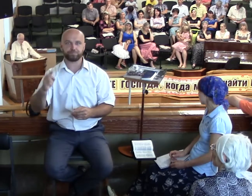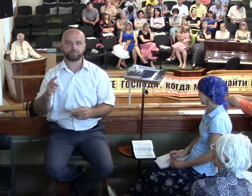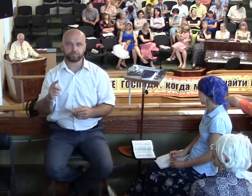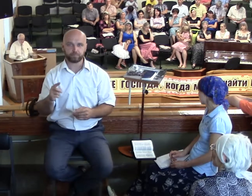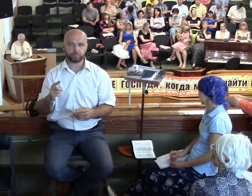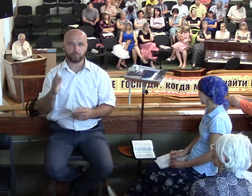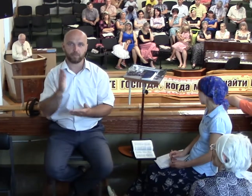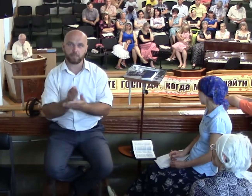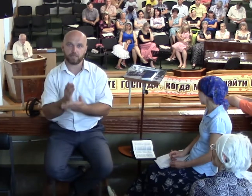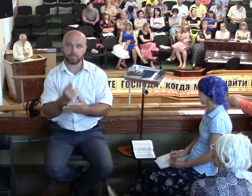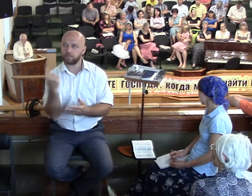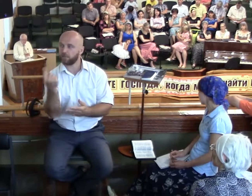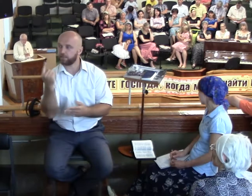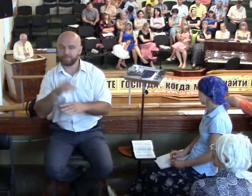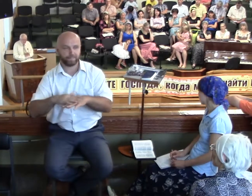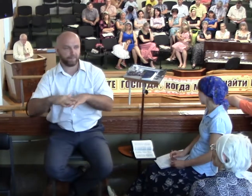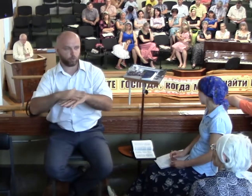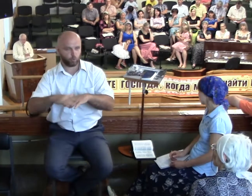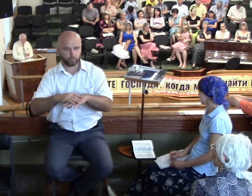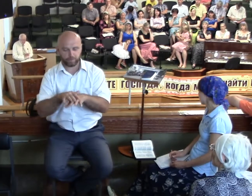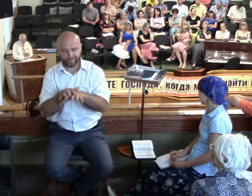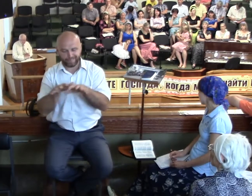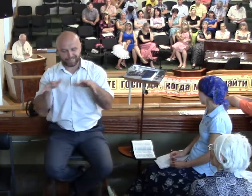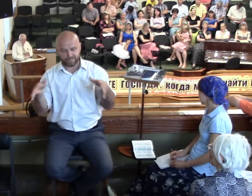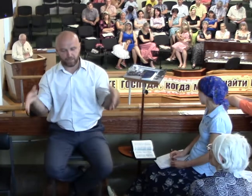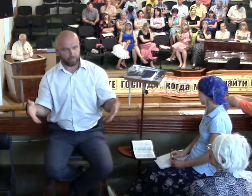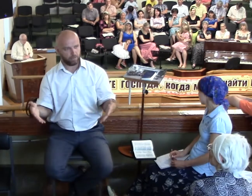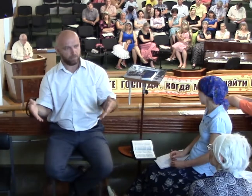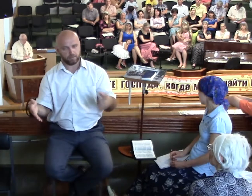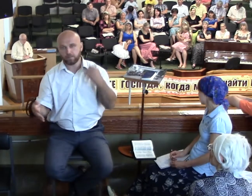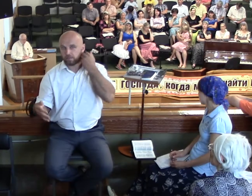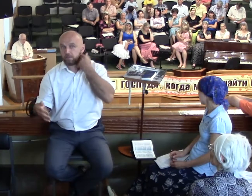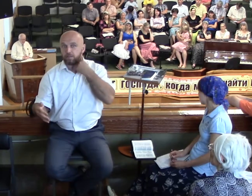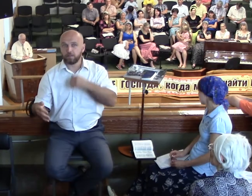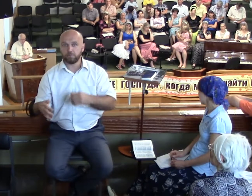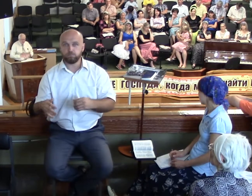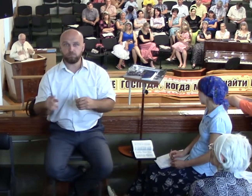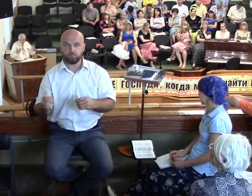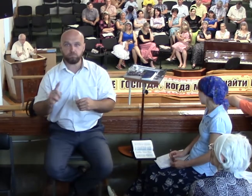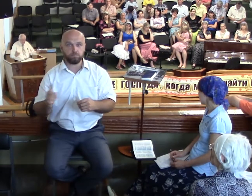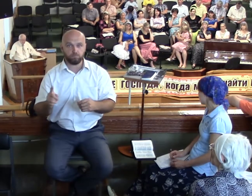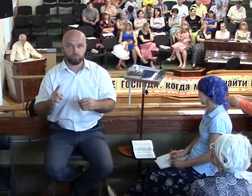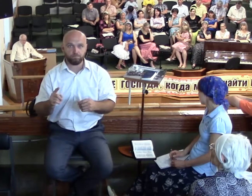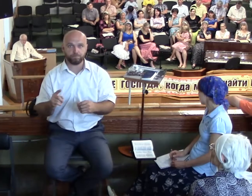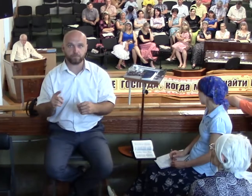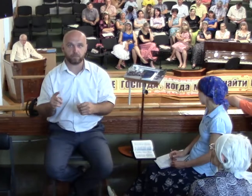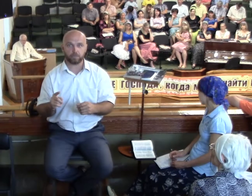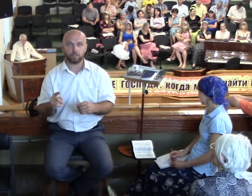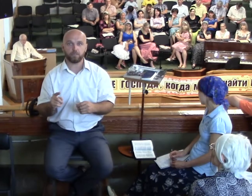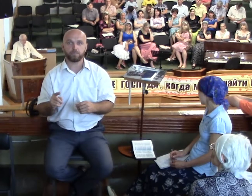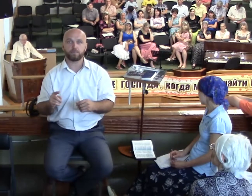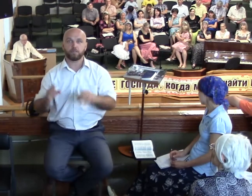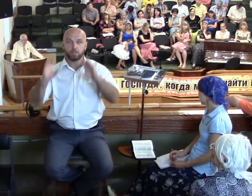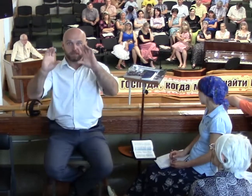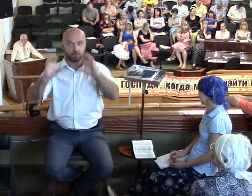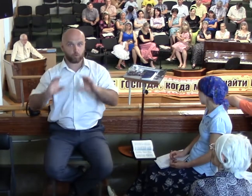Артаксерксу, есть один народ, разбросанный и рассеянный между народами во всех областях